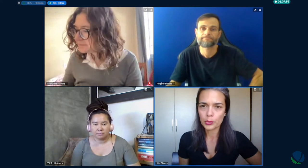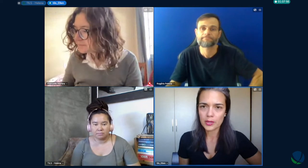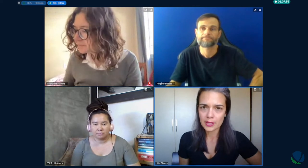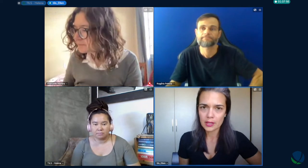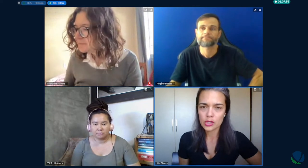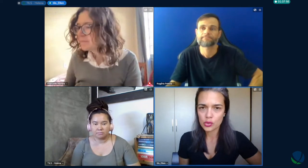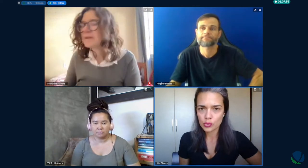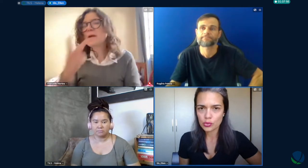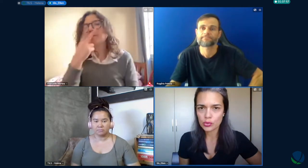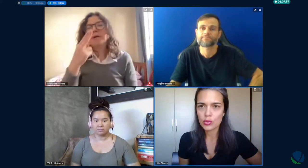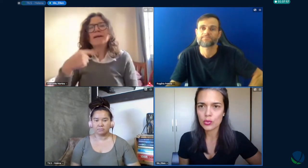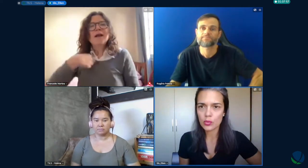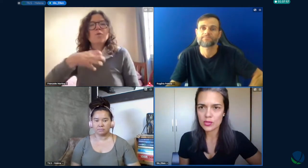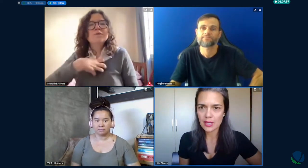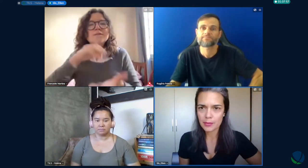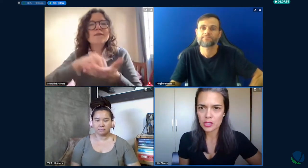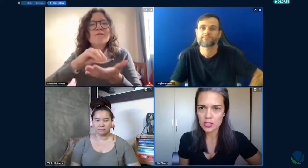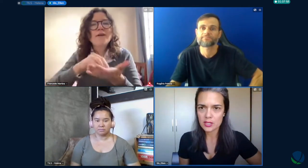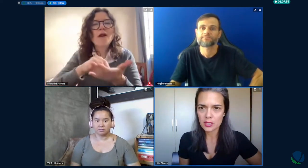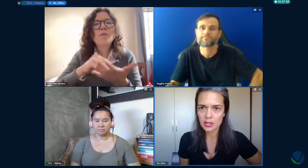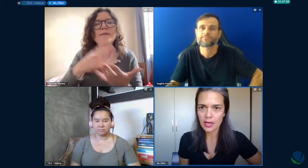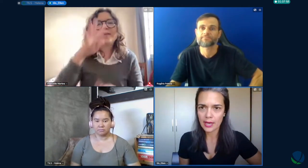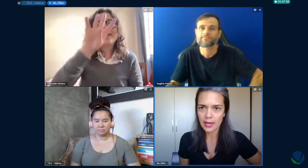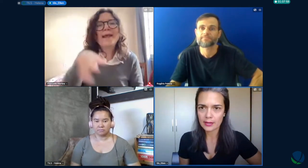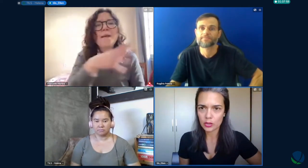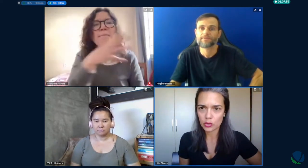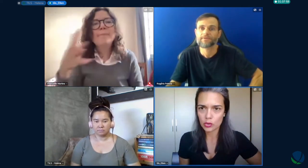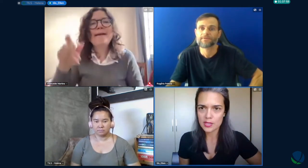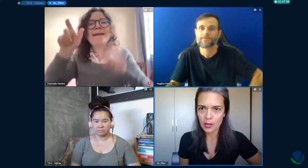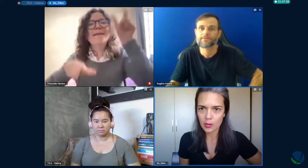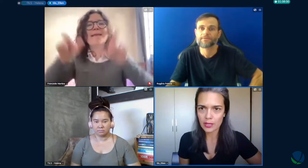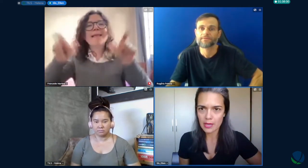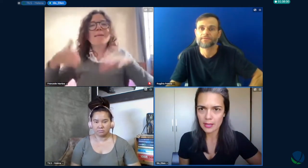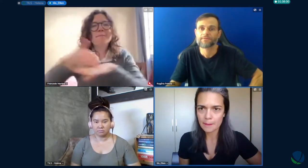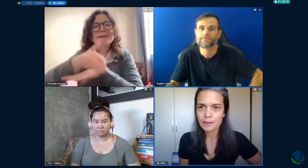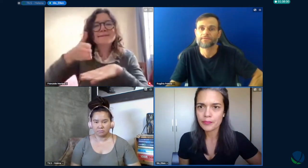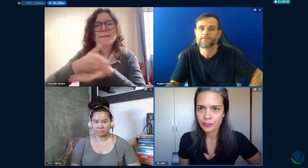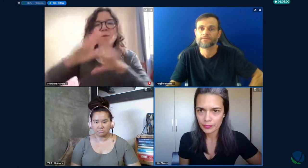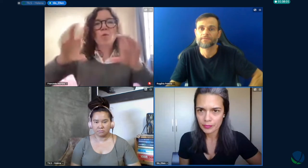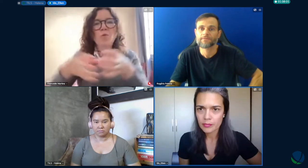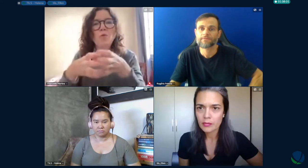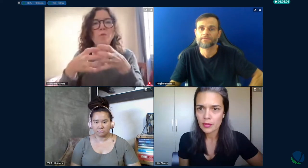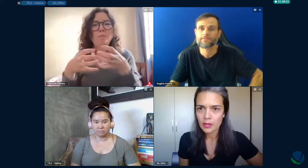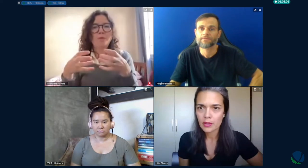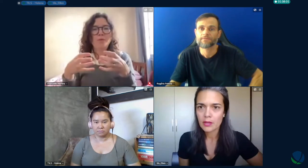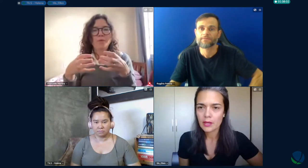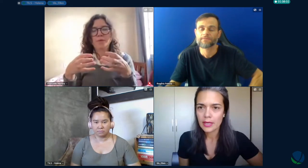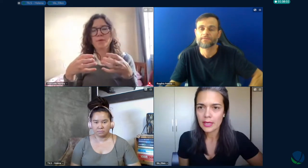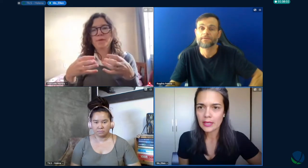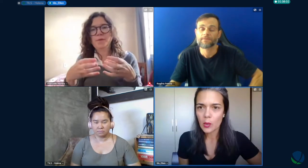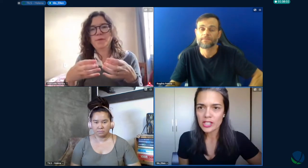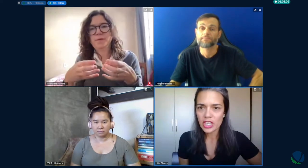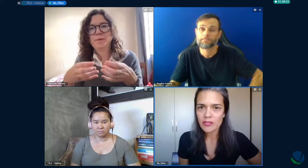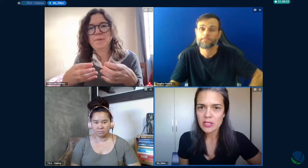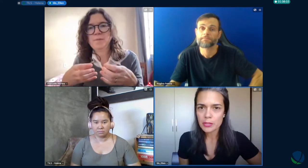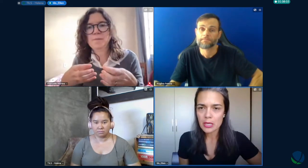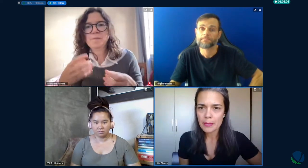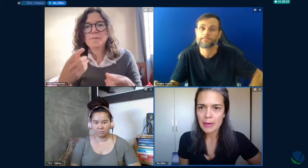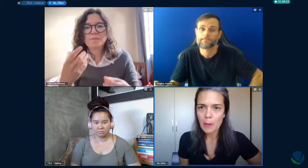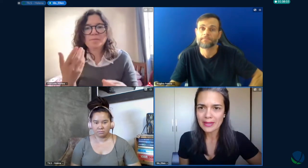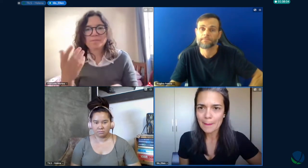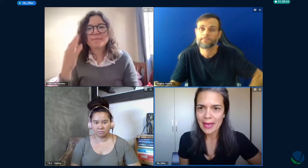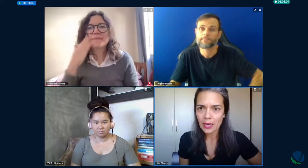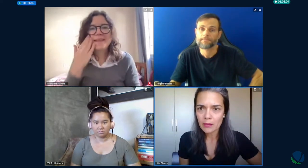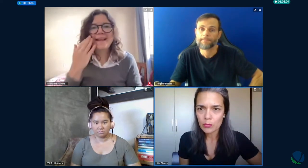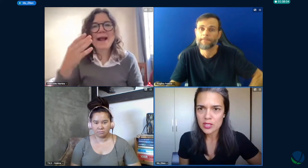Então, o grupo do DETRAN junto com os intérpretes tradutores da UNB, né? Então, eu achei que você